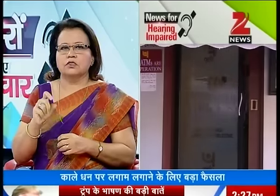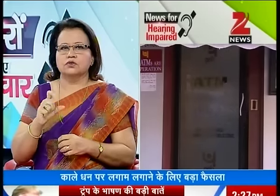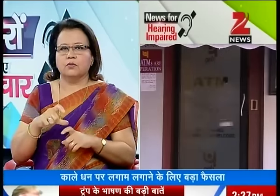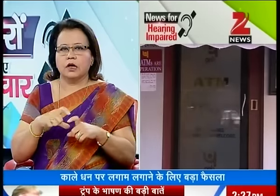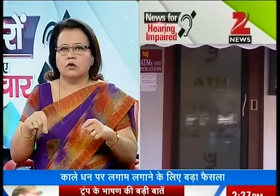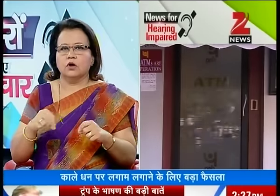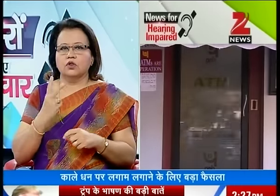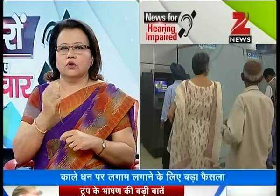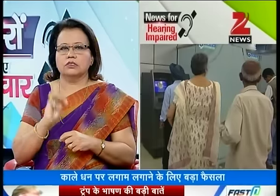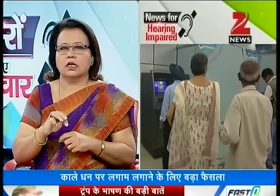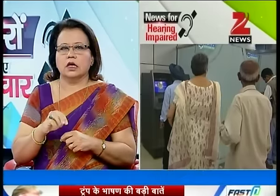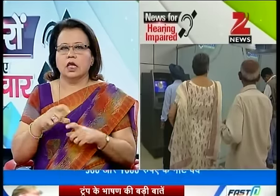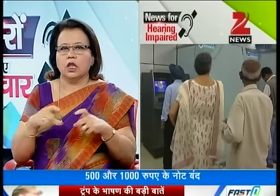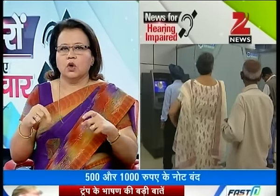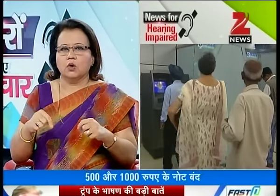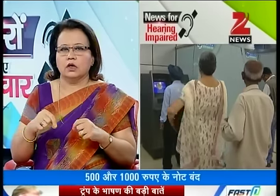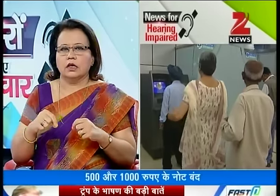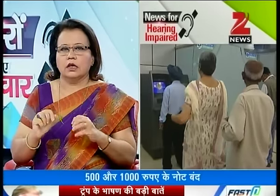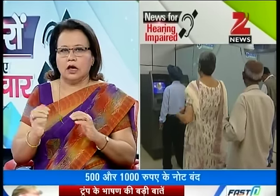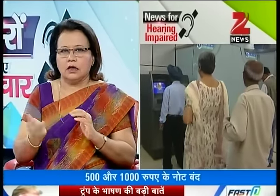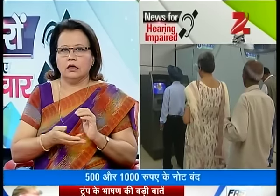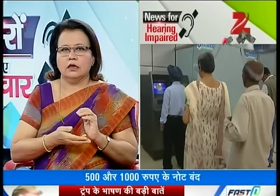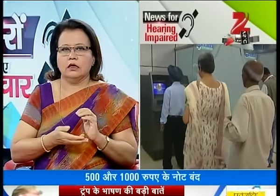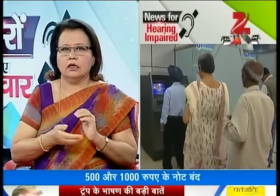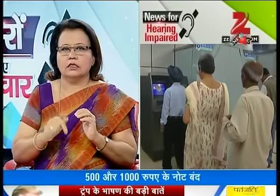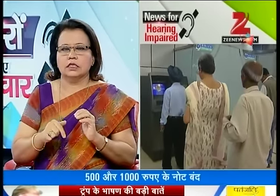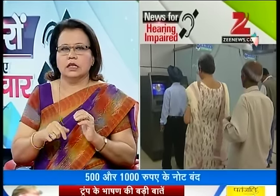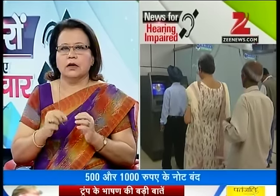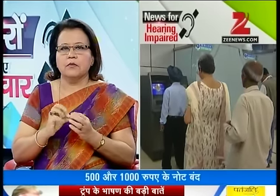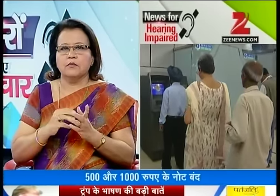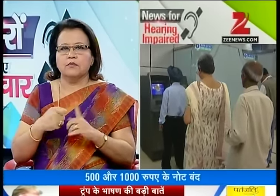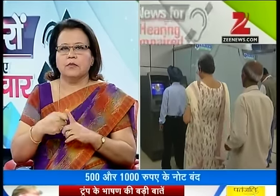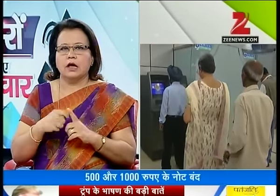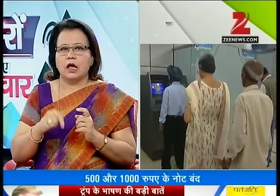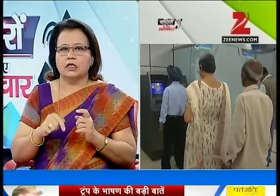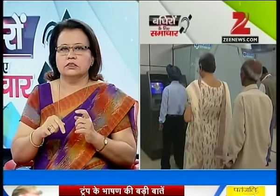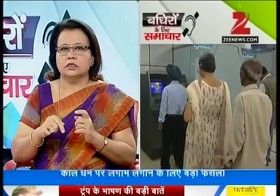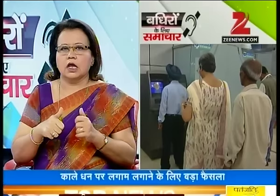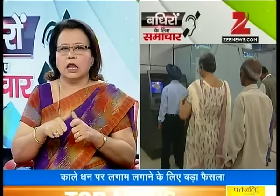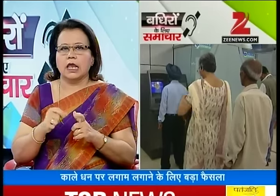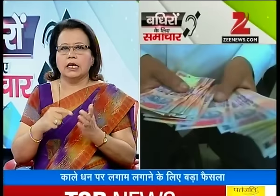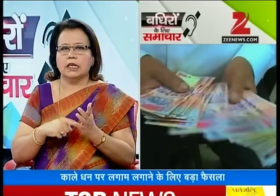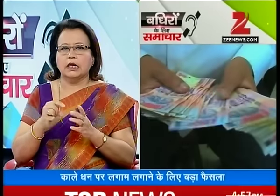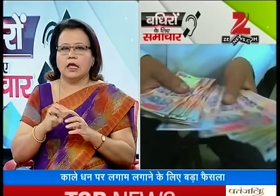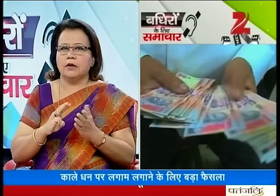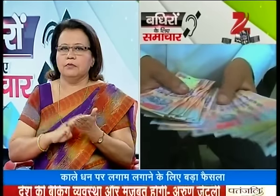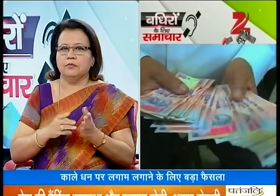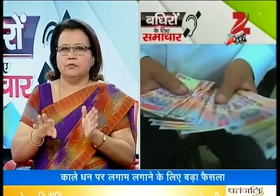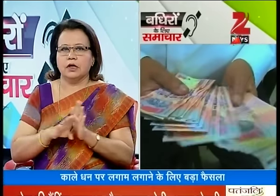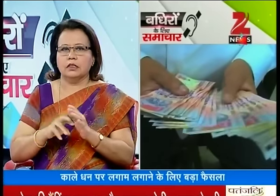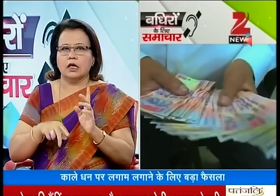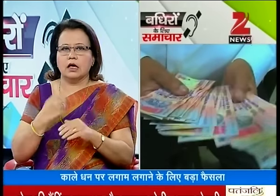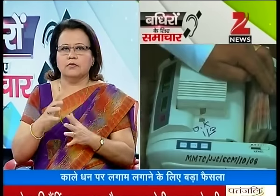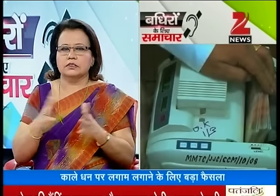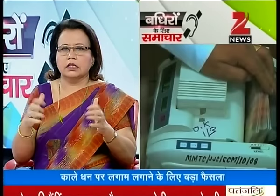सरकार 500 रुपए और 2000 रुपए के नोट लेकर आएगी और इसके लिए आज बैंक और एटीएम बंद